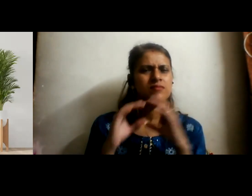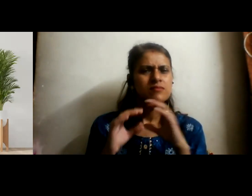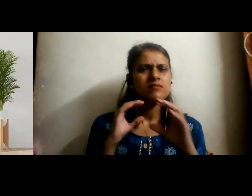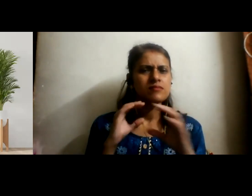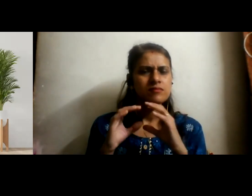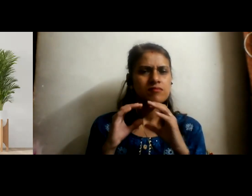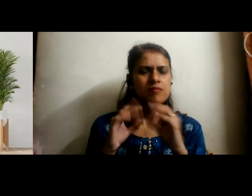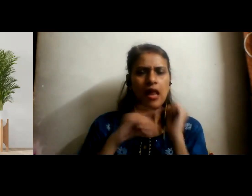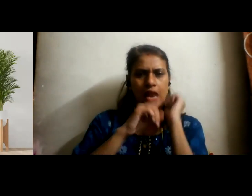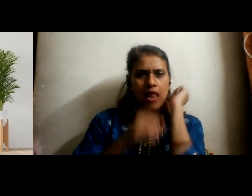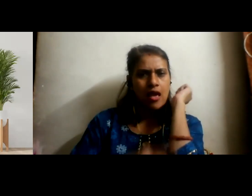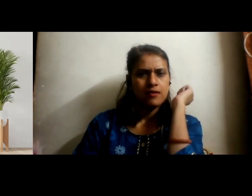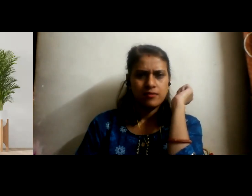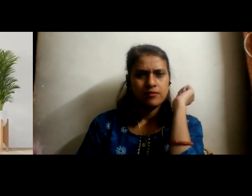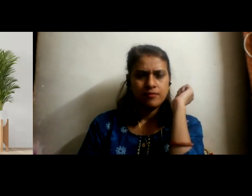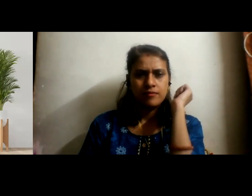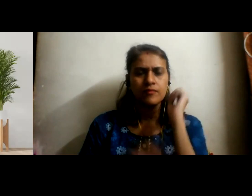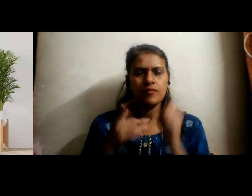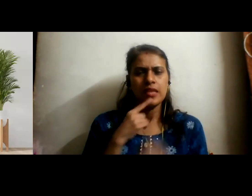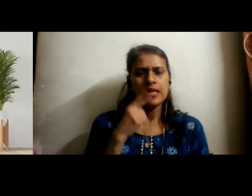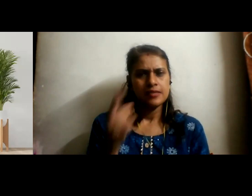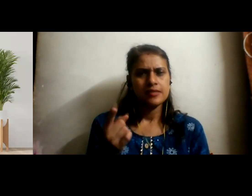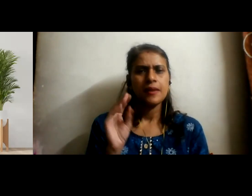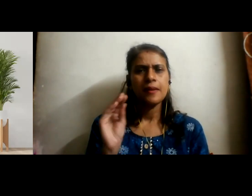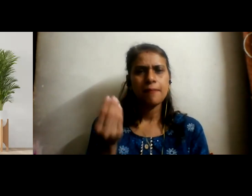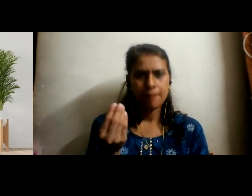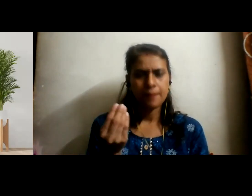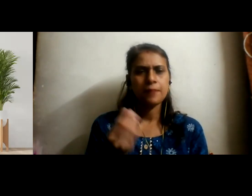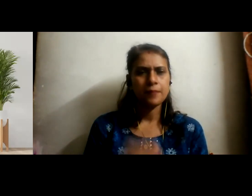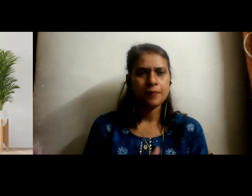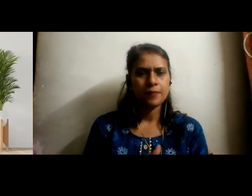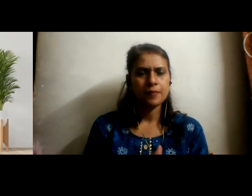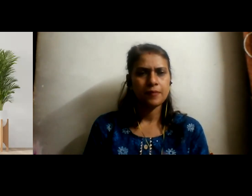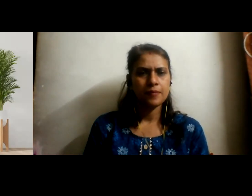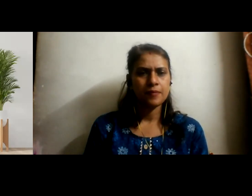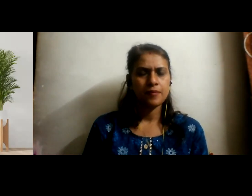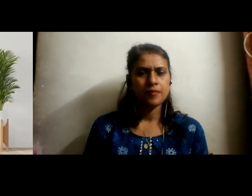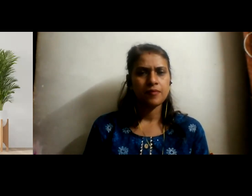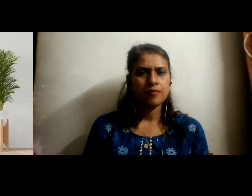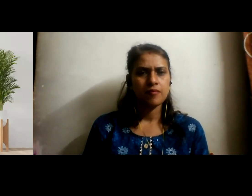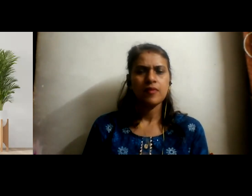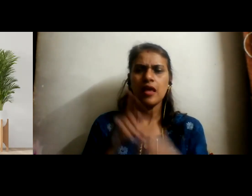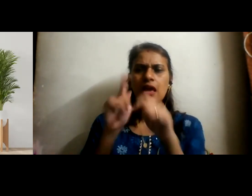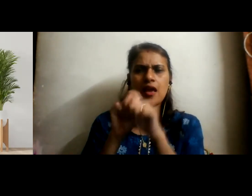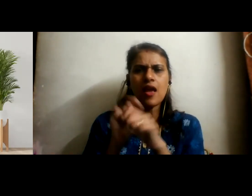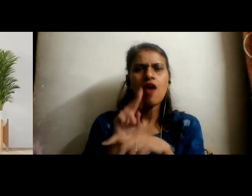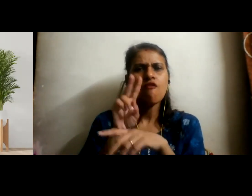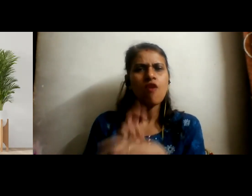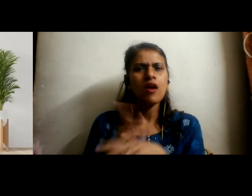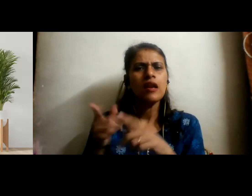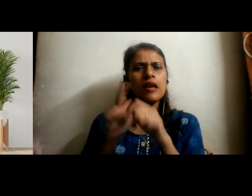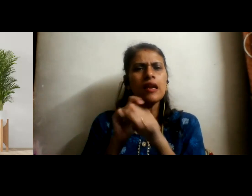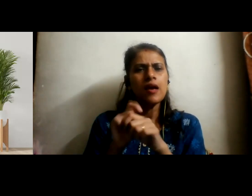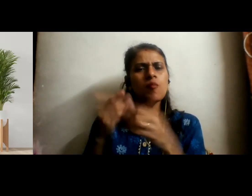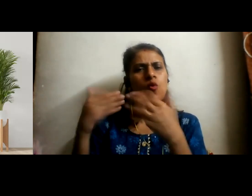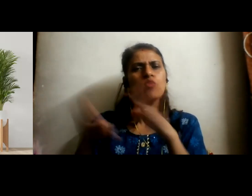उनको लास्टली कहा, जब लास्ट हो रहा था काउंसलिंग, तो मैंने कहा कि क्यों ना आप इनको ही इसमें वोकेशनल ट्रेनिंग दी जाए और कोई शॉप पे वो